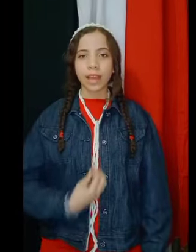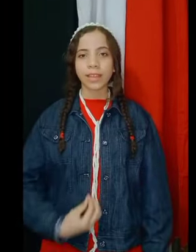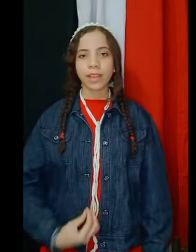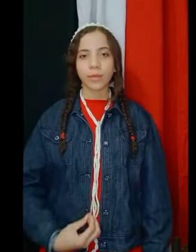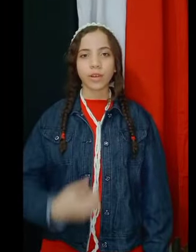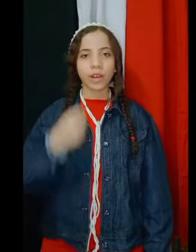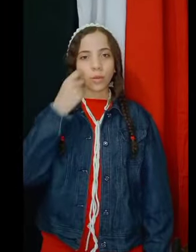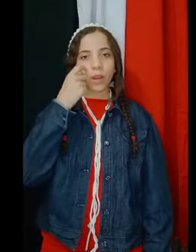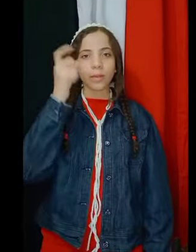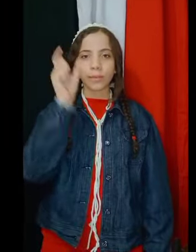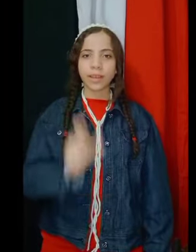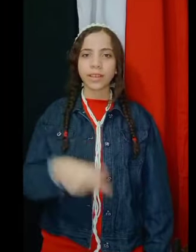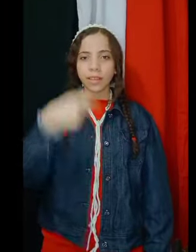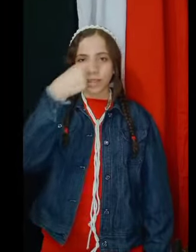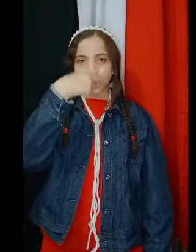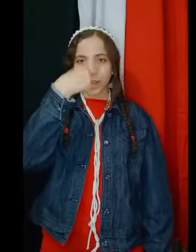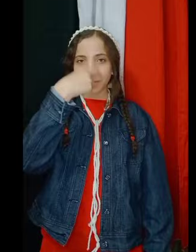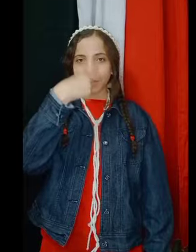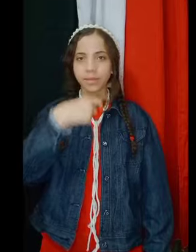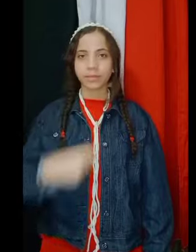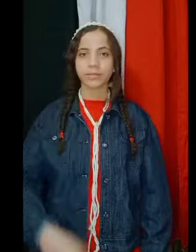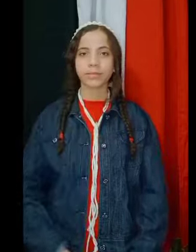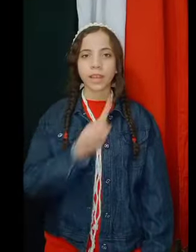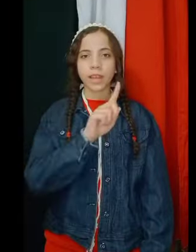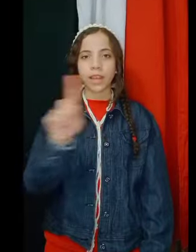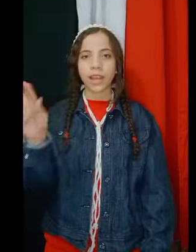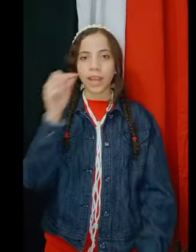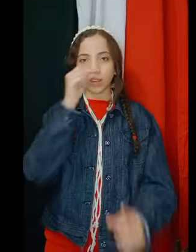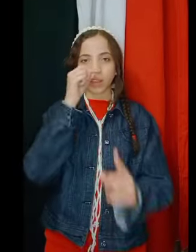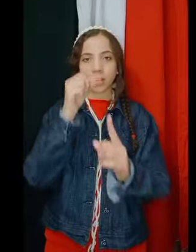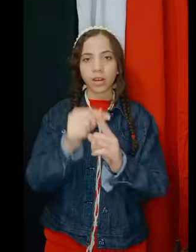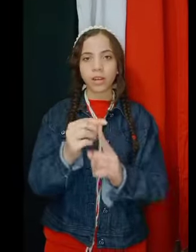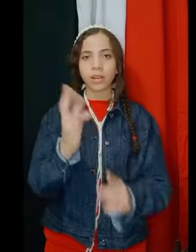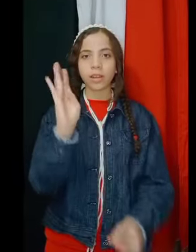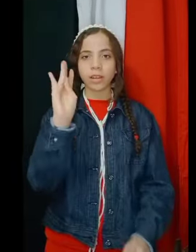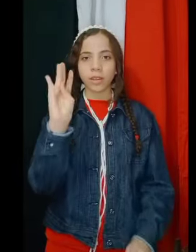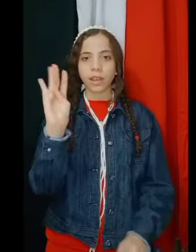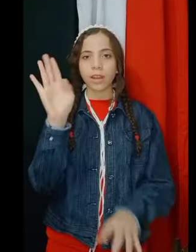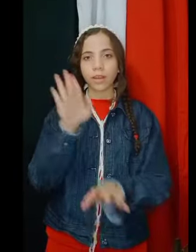هدئ من روع من ينتحب، لا تقهر الأرملة،